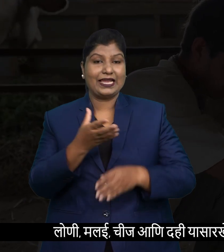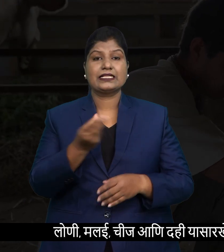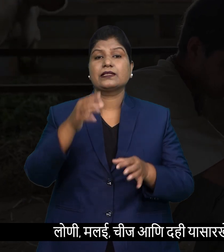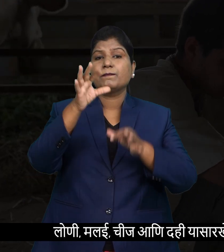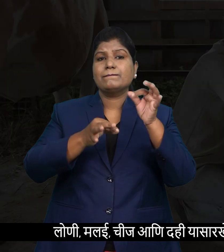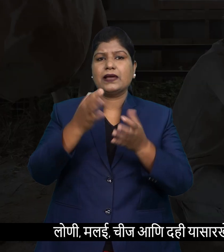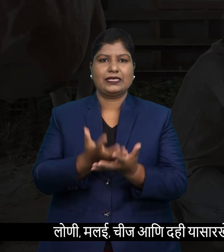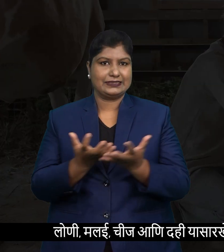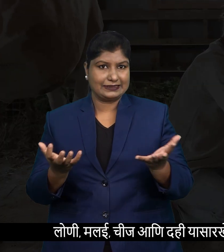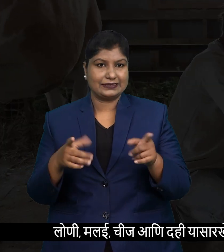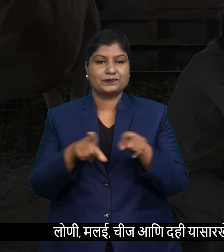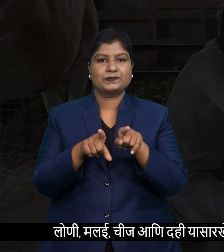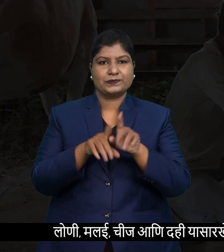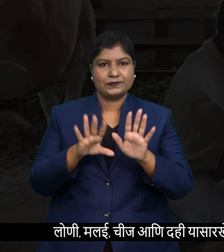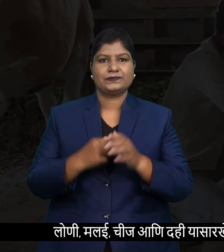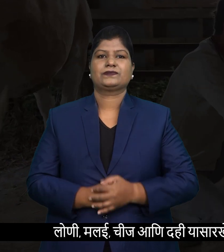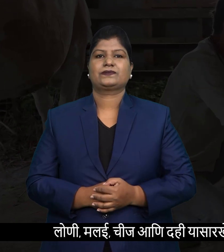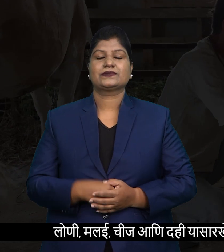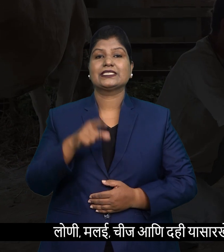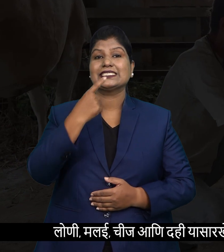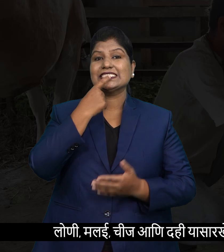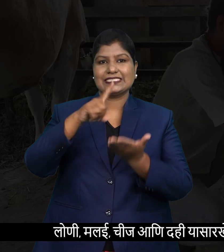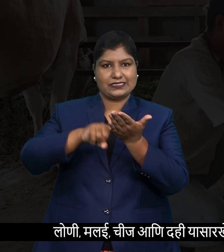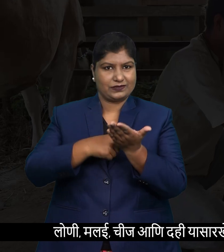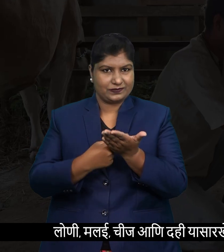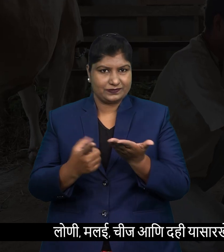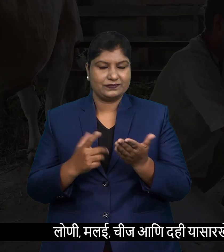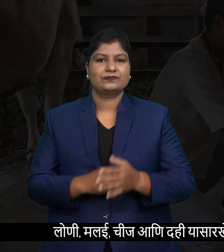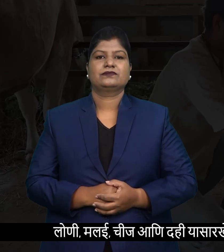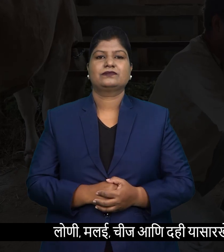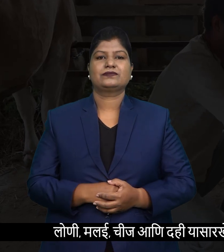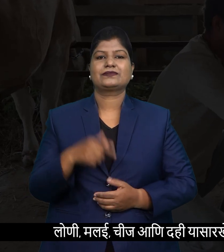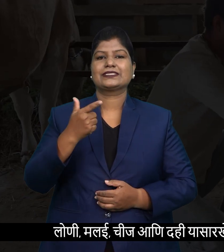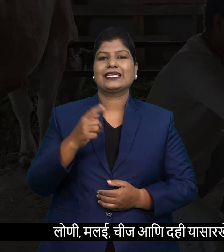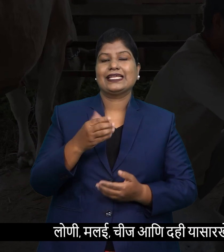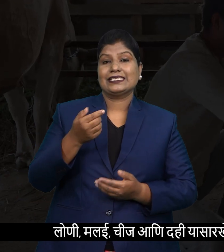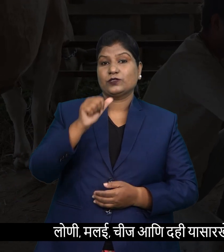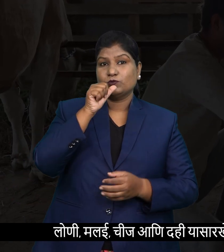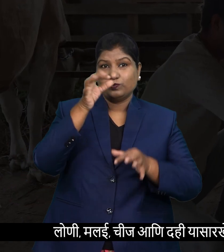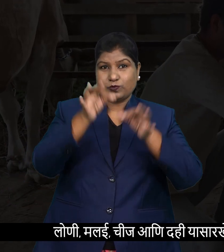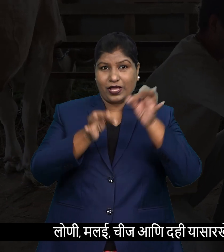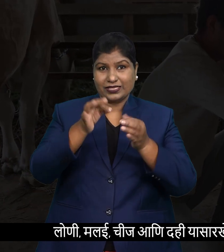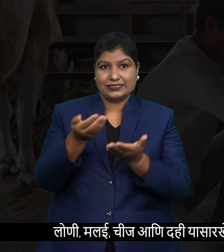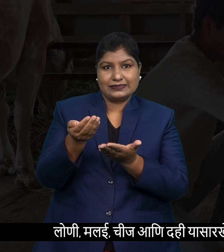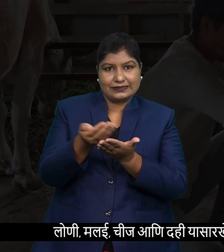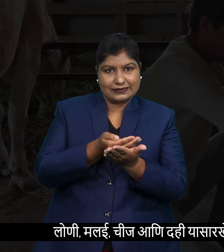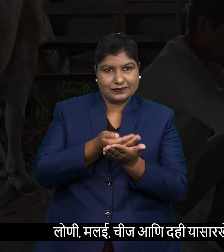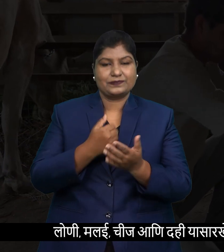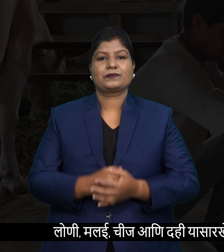मलई, चीज आणि दही यासारखे दूध आणि दुग्धजन्य